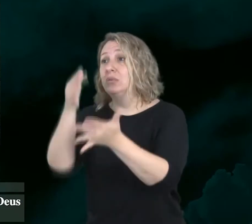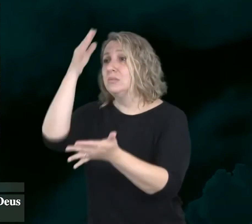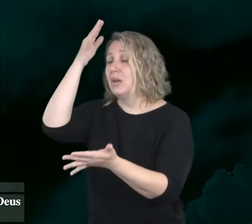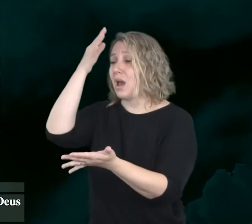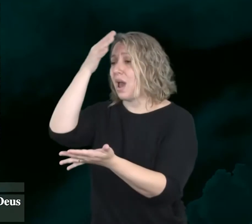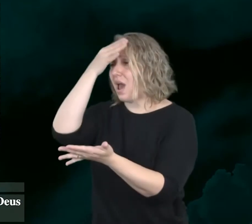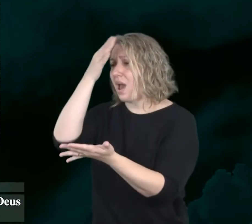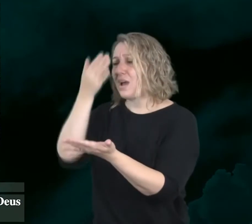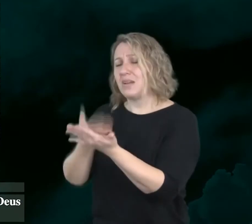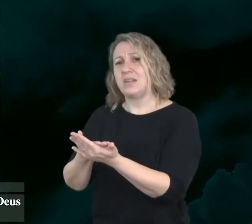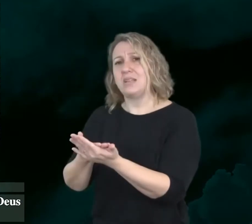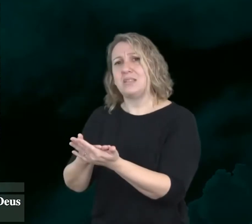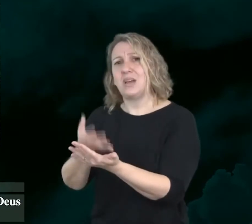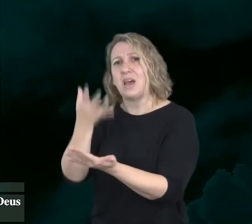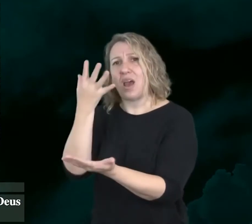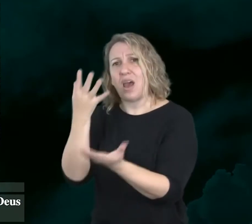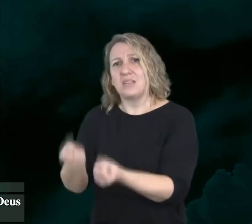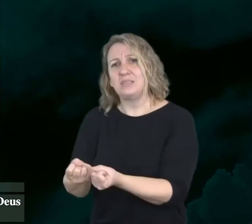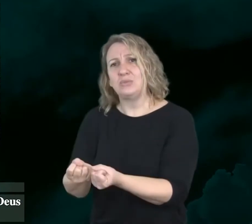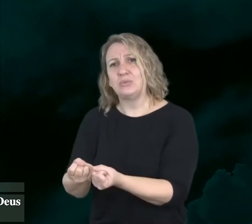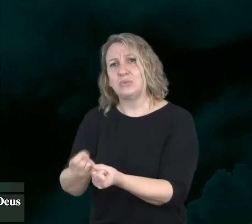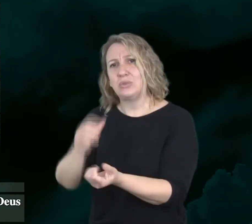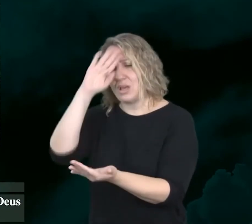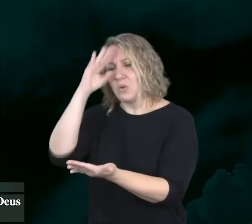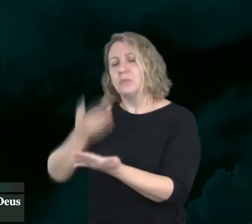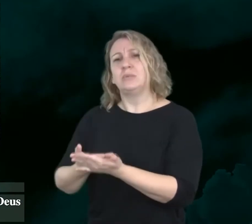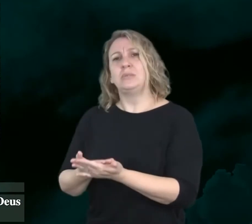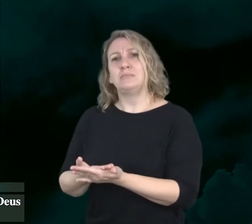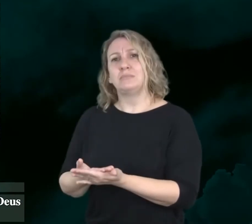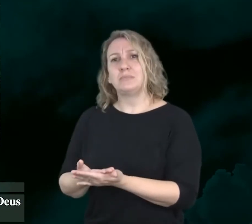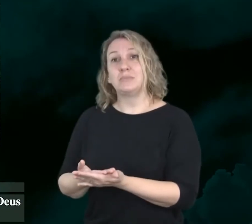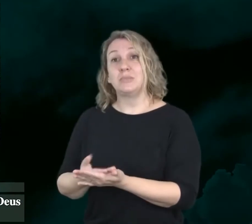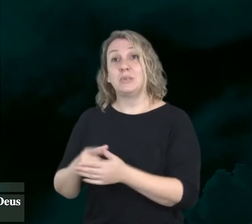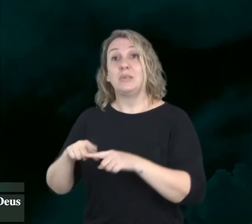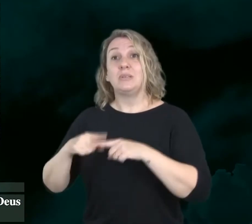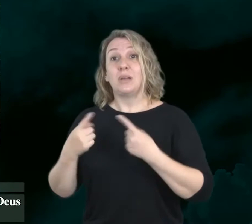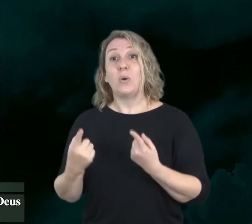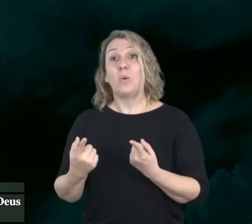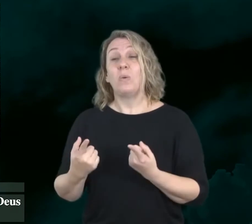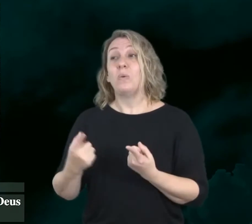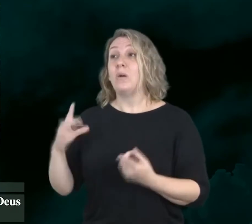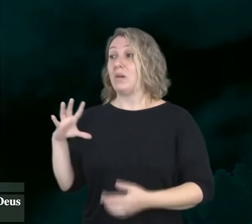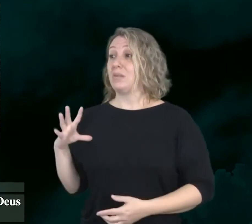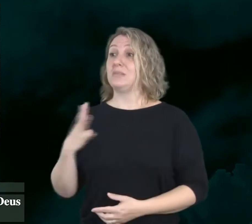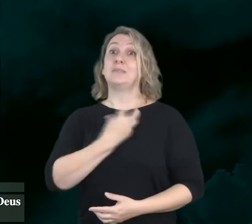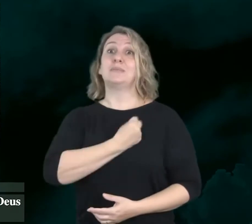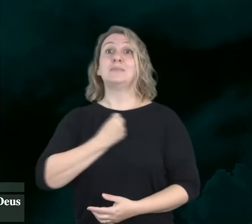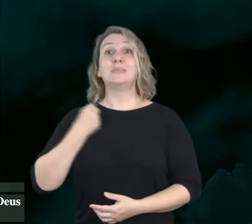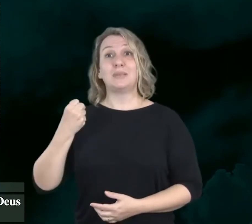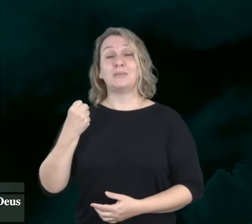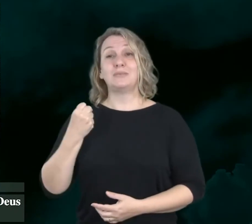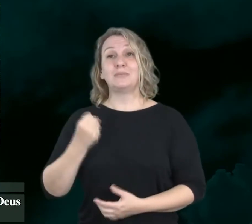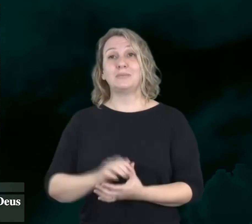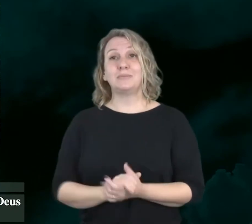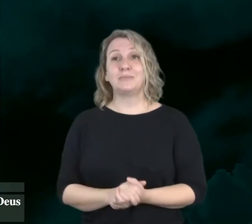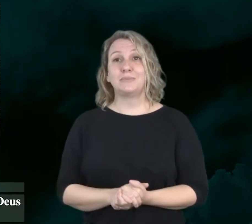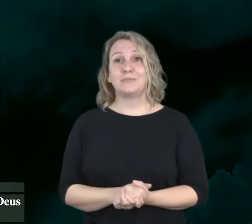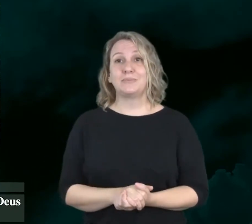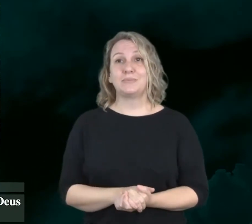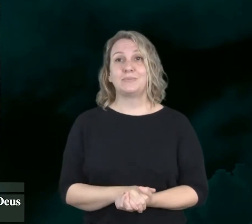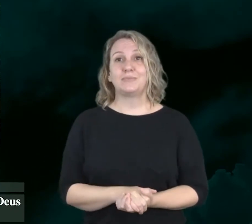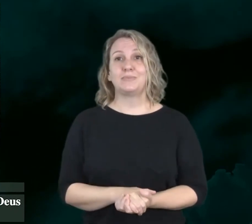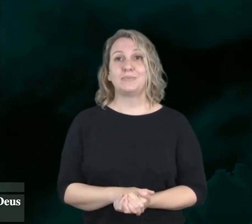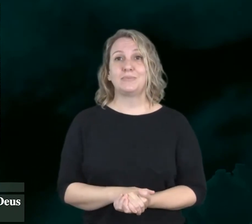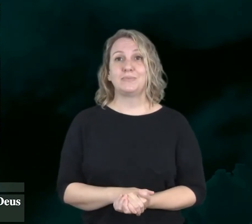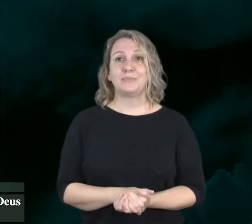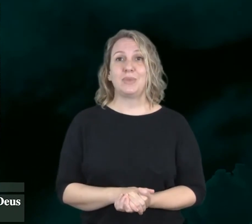foi imputada como justiça, para a justiça. Então Deus atribuiu a nossa fé como justiça,